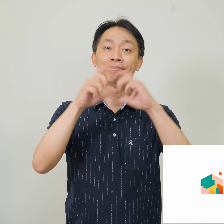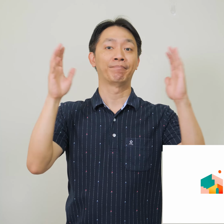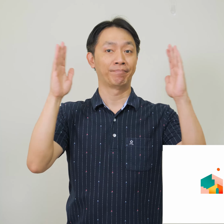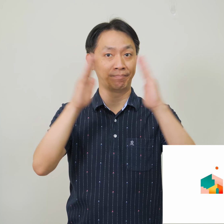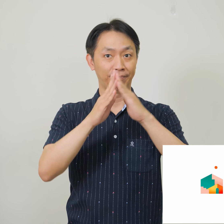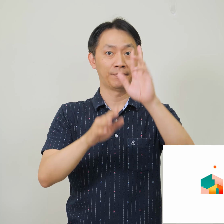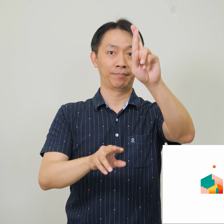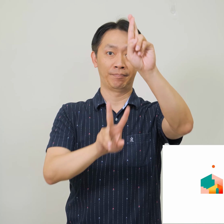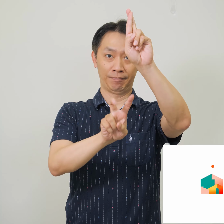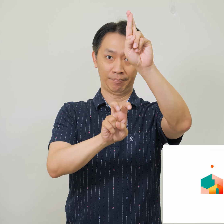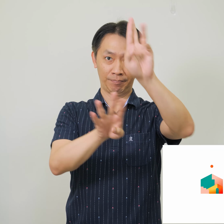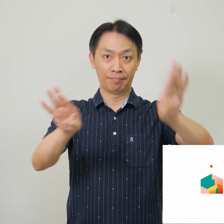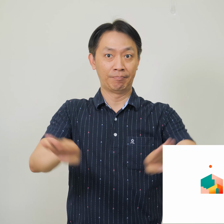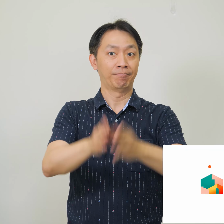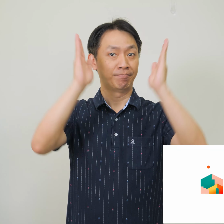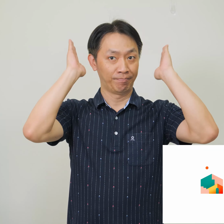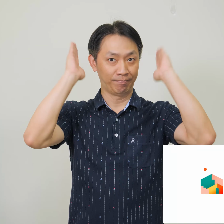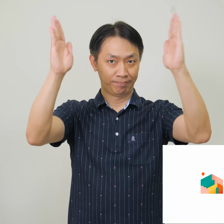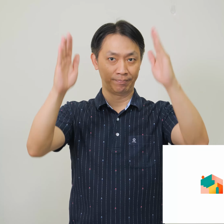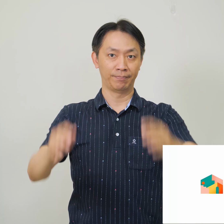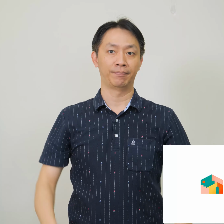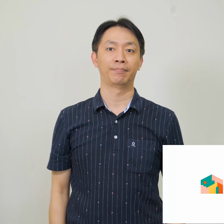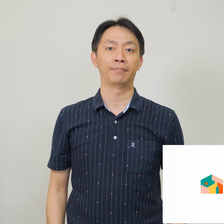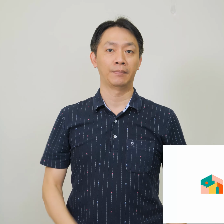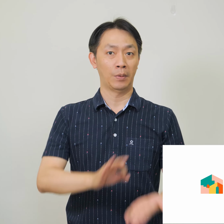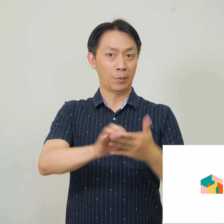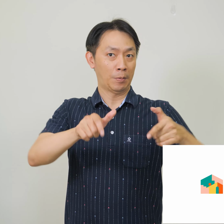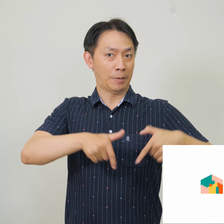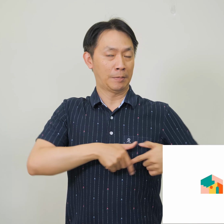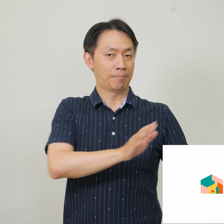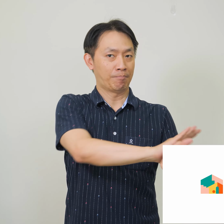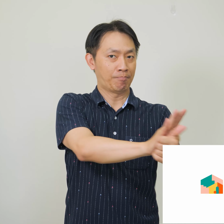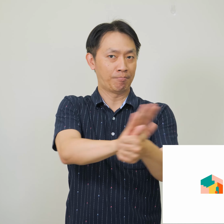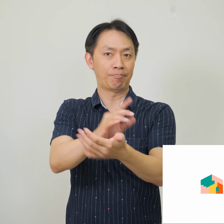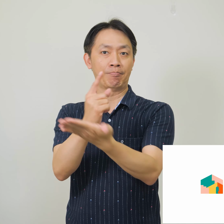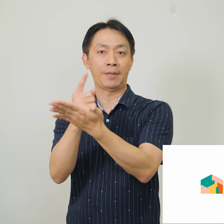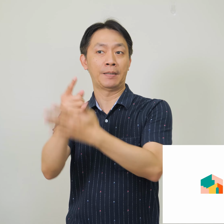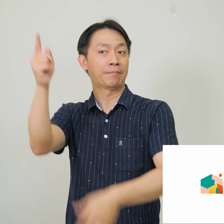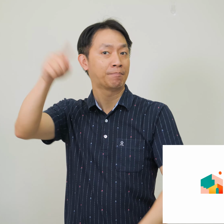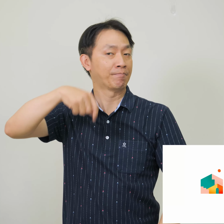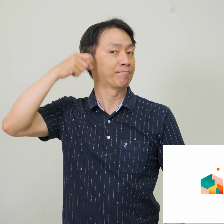12月24日正式落成，用心款待每一个来家的人。